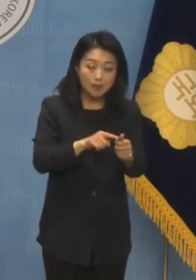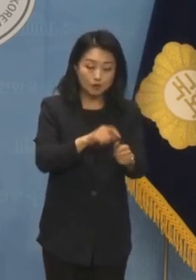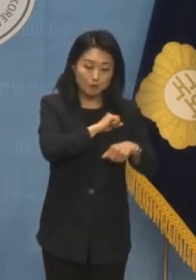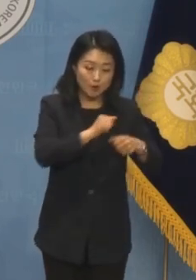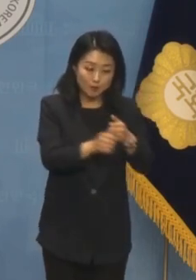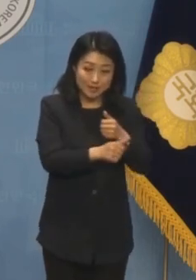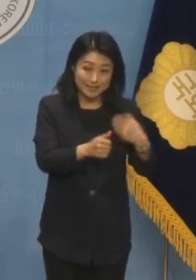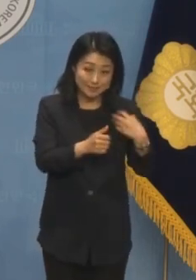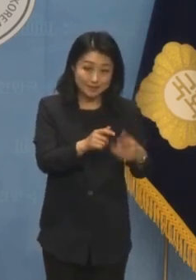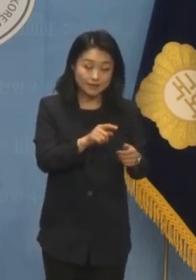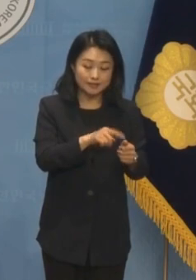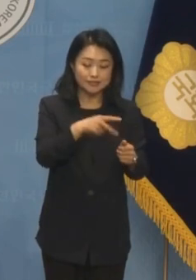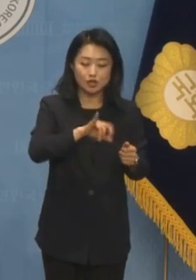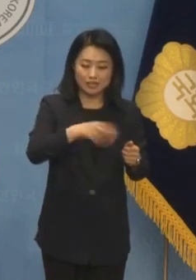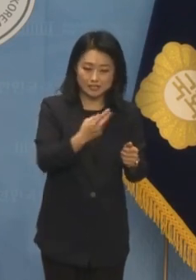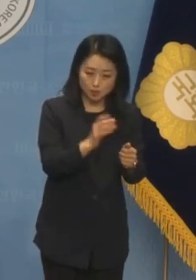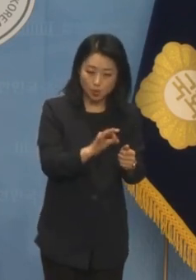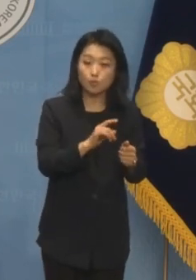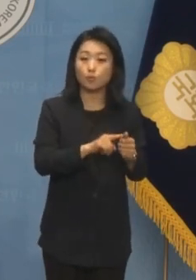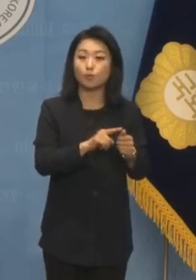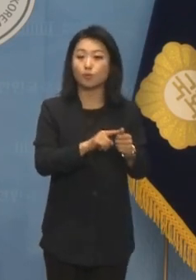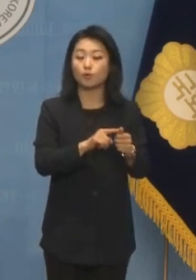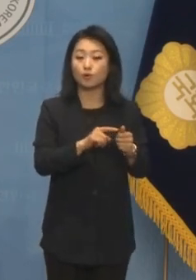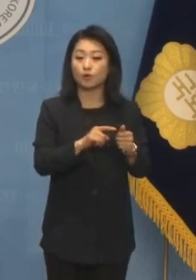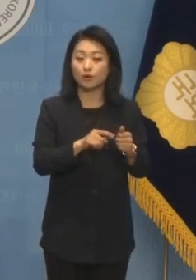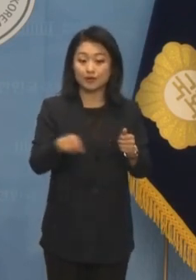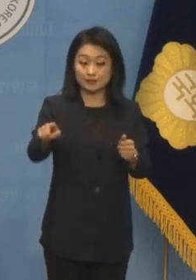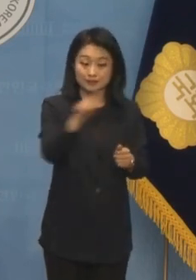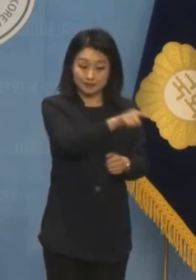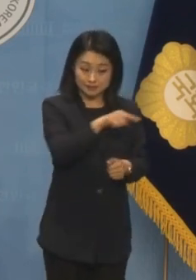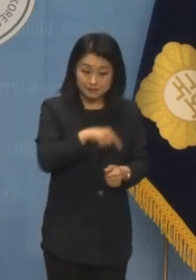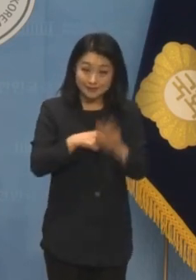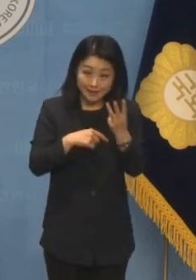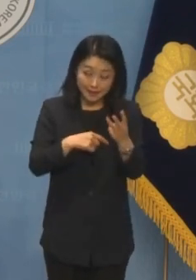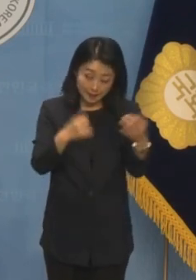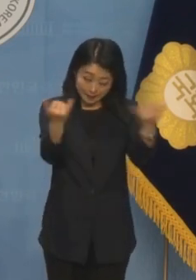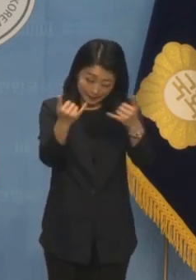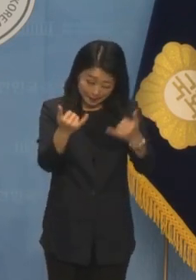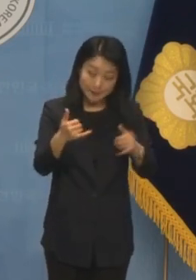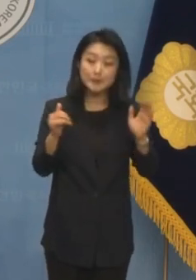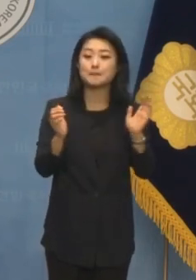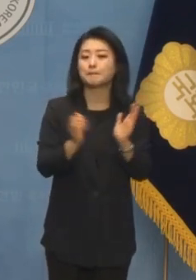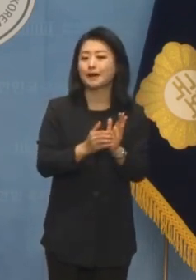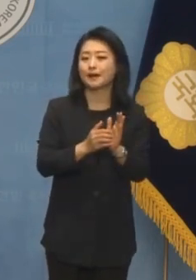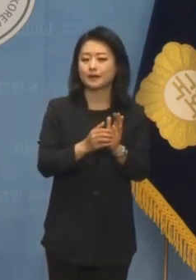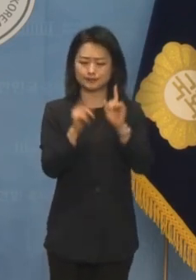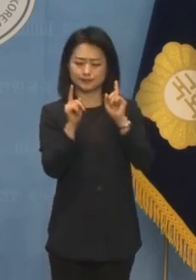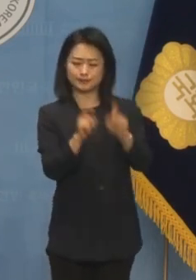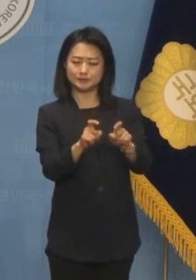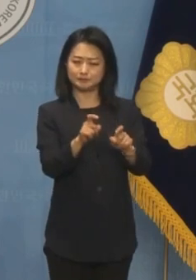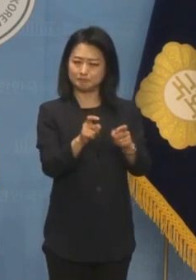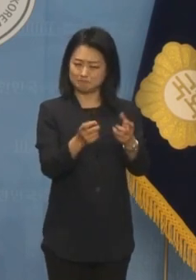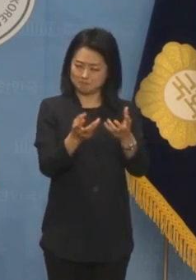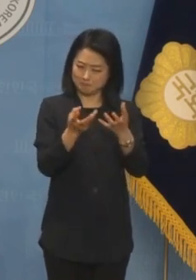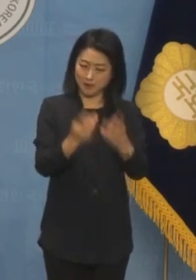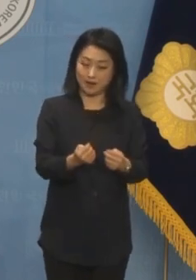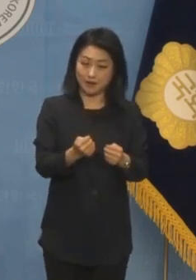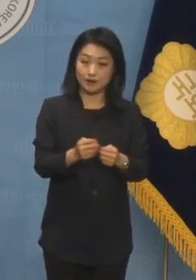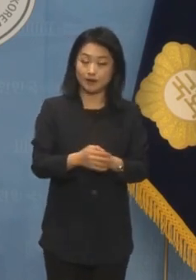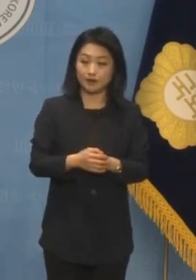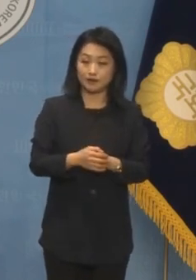물론 장관과 여당 간사의 소통이 잘못된 일은 아닙니다. 의심스러운 대목은 신